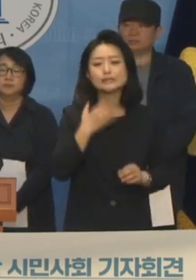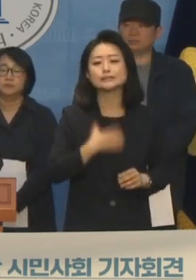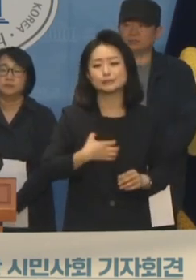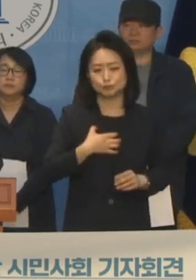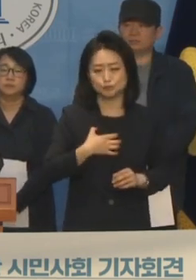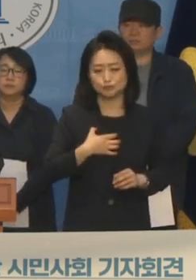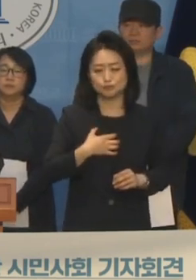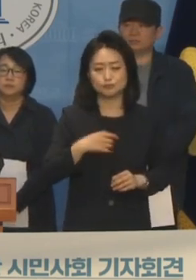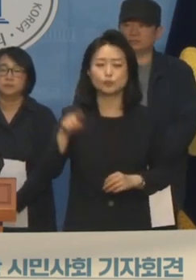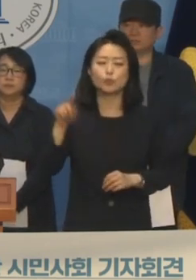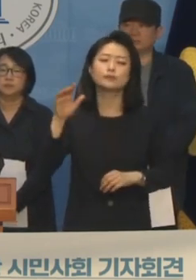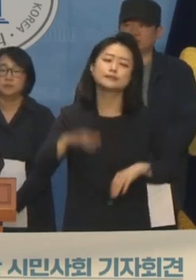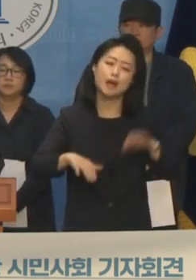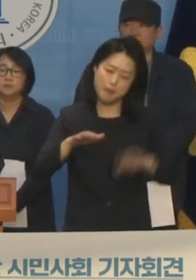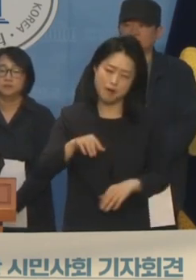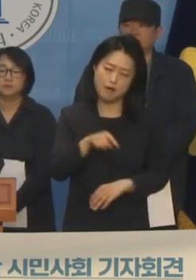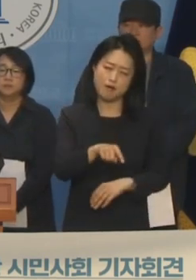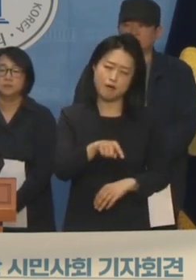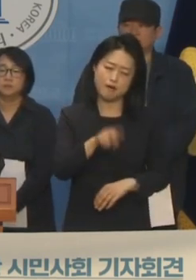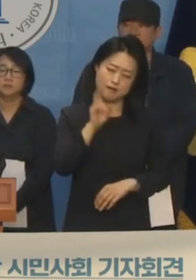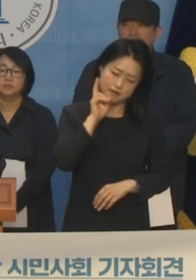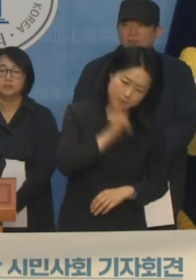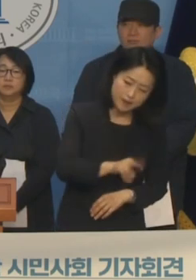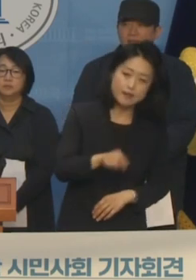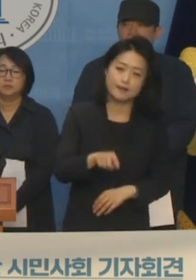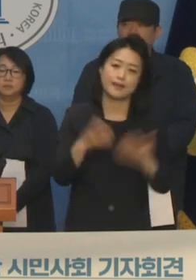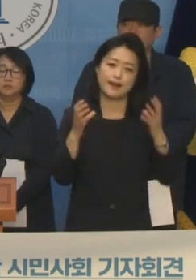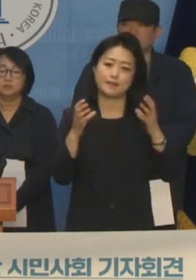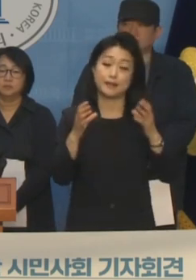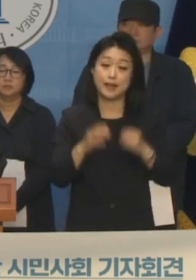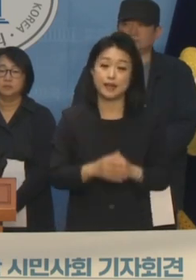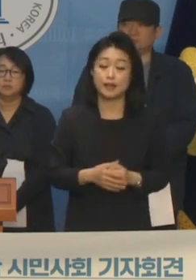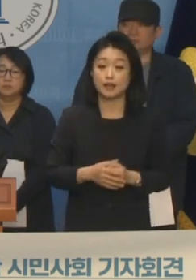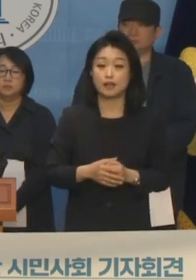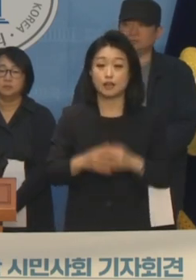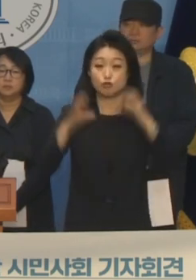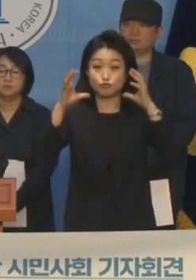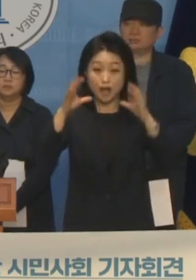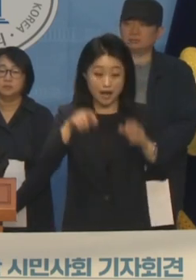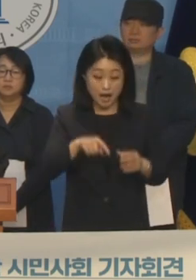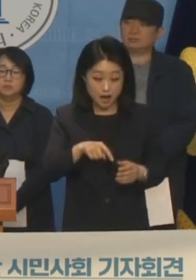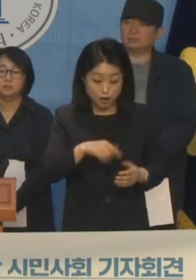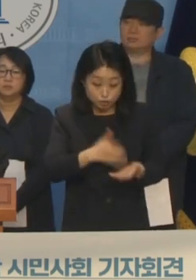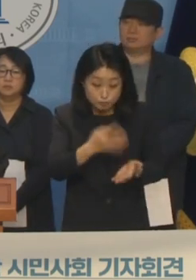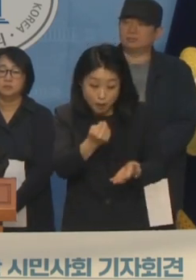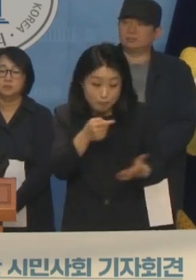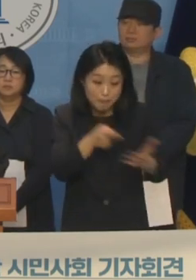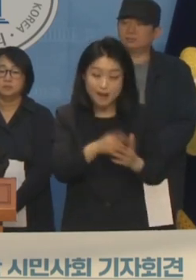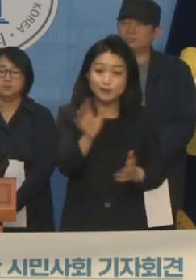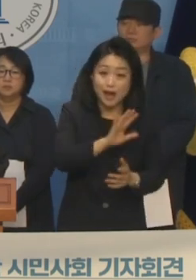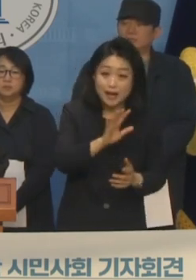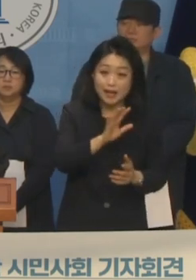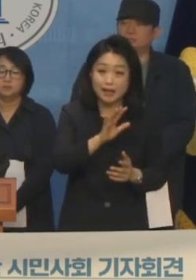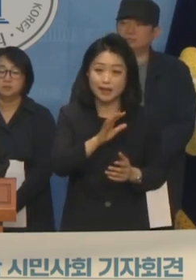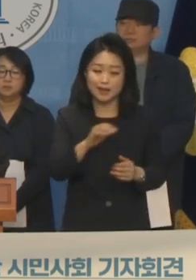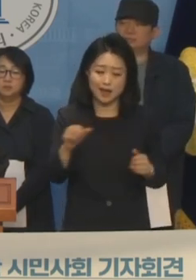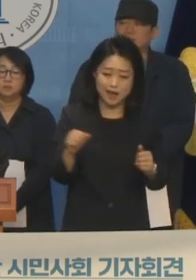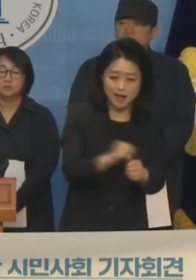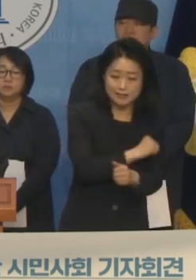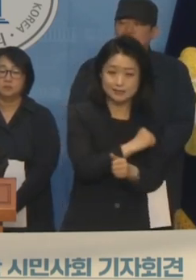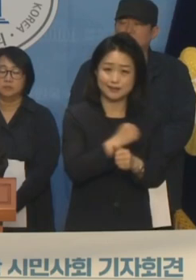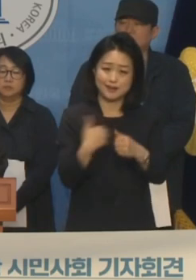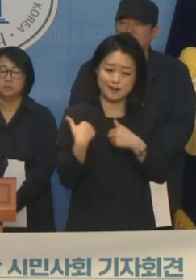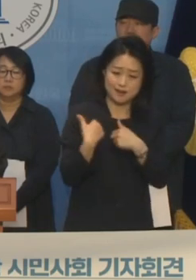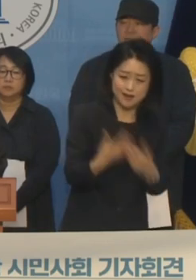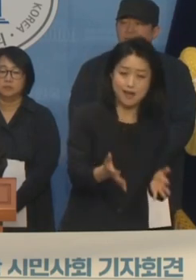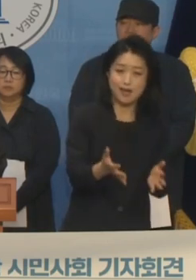나라, 우리 사회의 뼈아픈 현실입니다. 국가가 숫자로도 파악하지 않은 아이들은 살해와 유기, 학대, 매매로